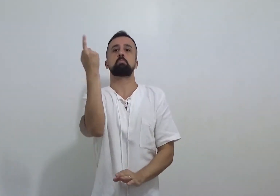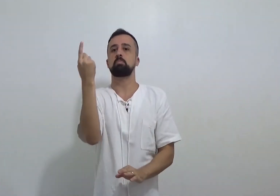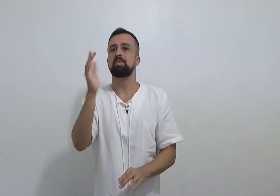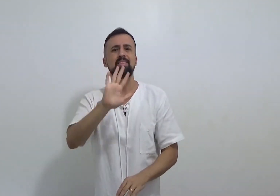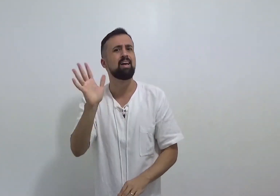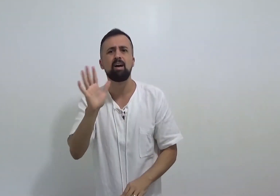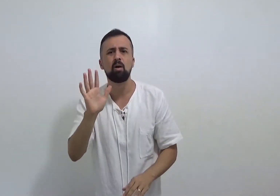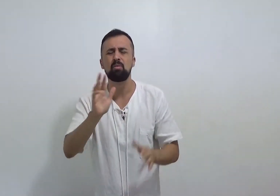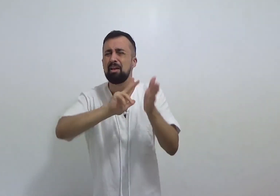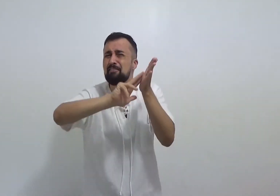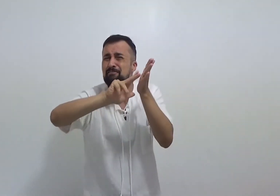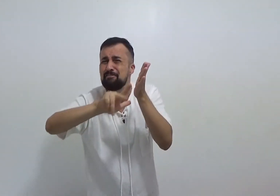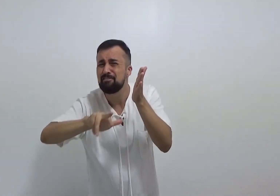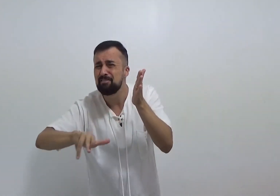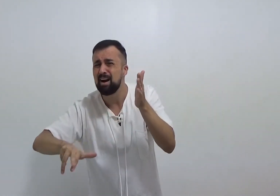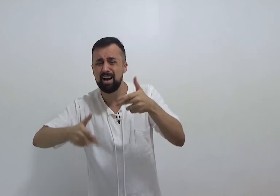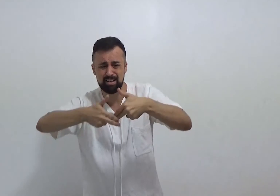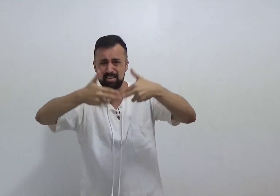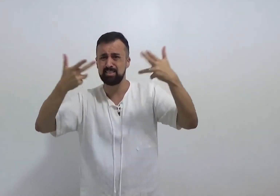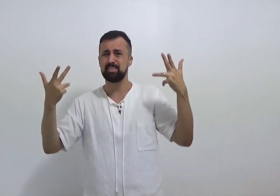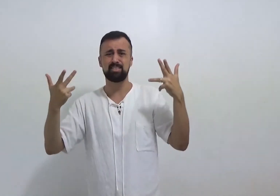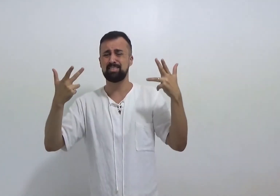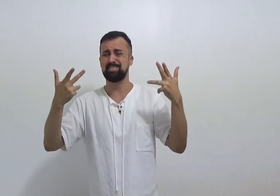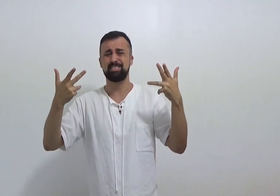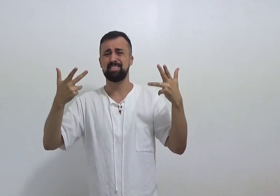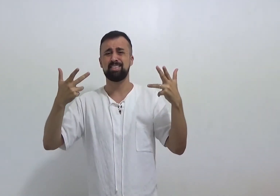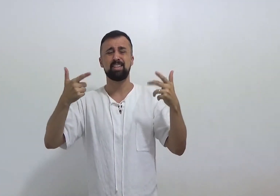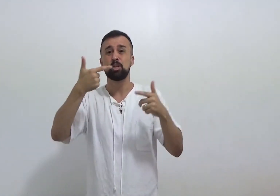só, quando há centenas de etnias indígenas.